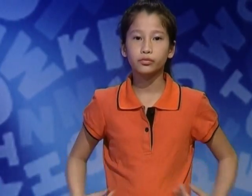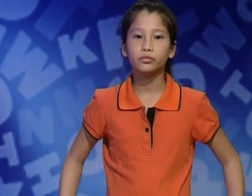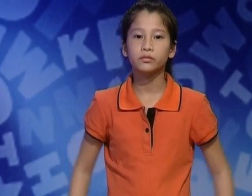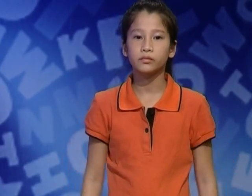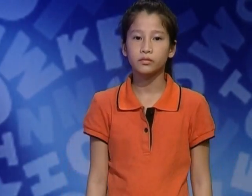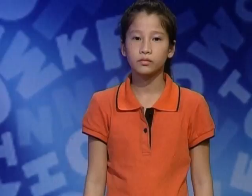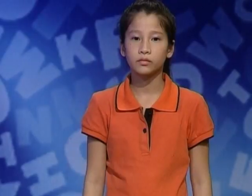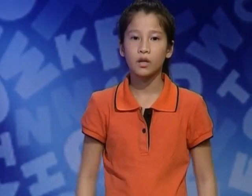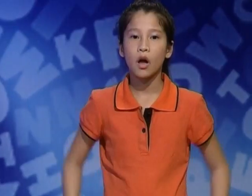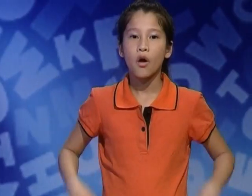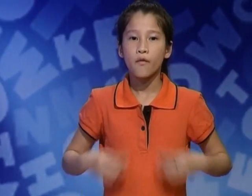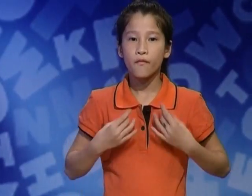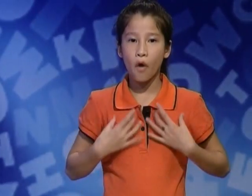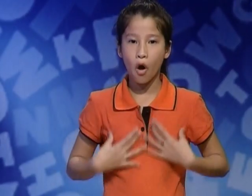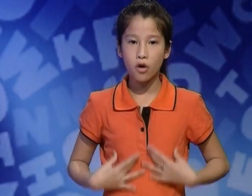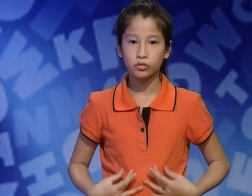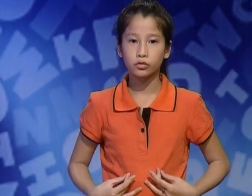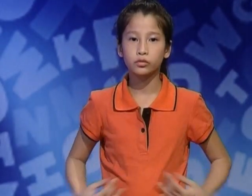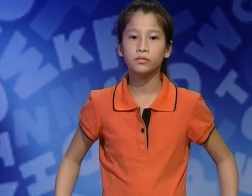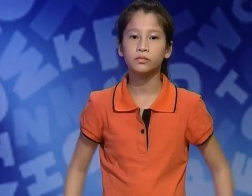Chúng ta còn học ký hiệu phổi nữa.